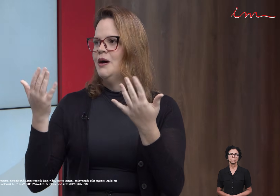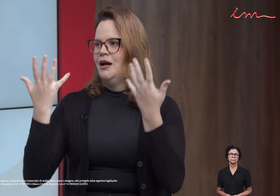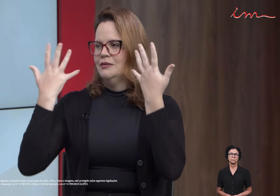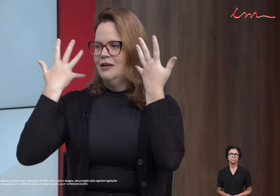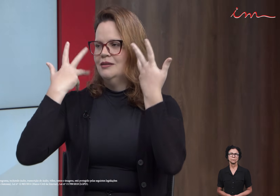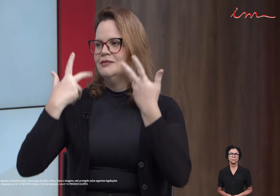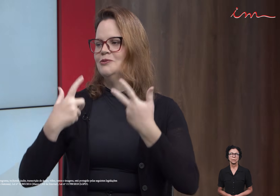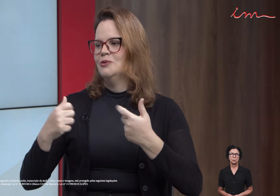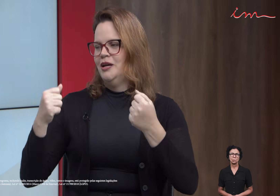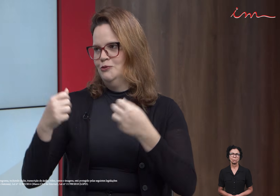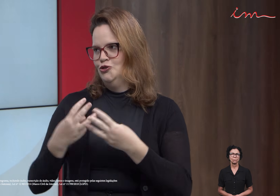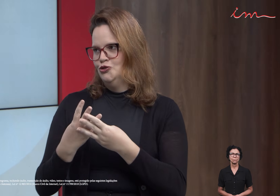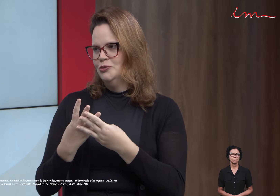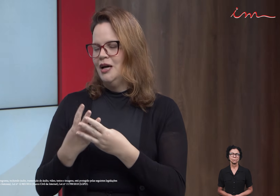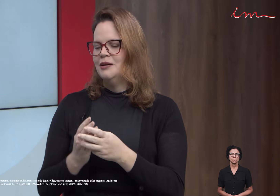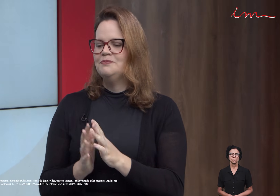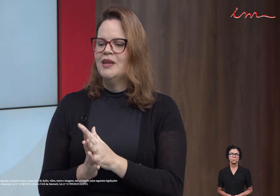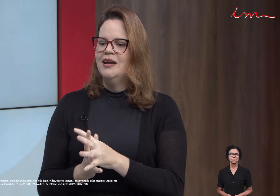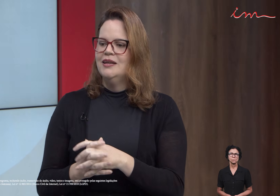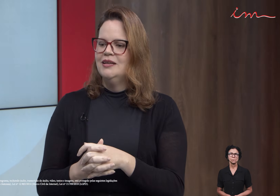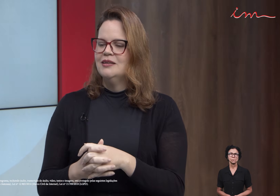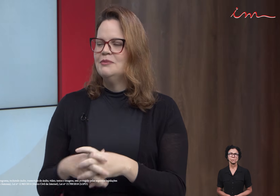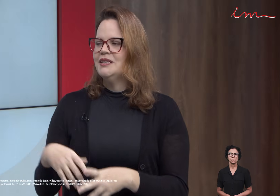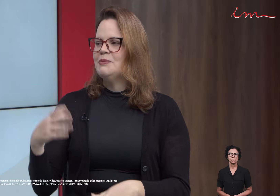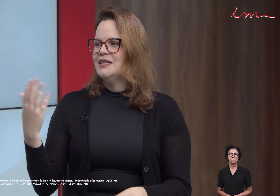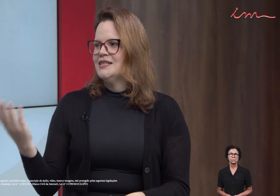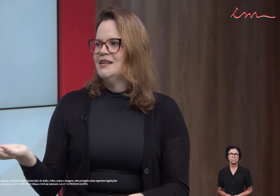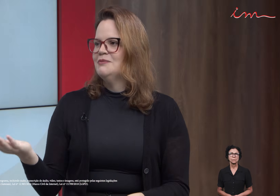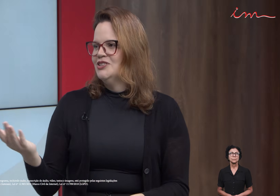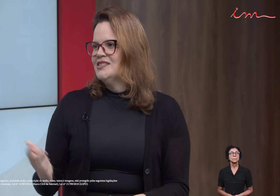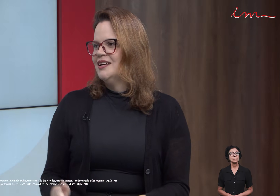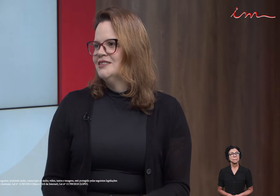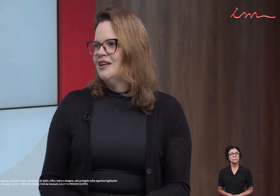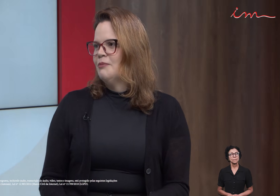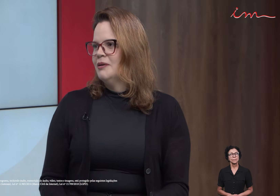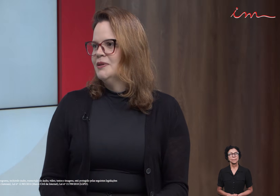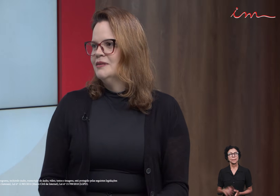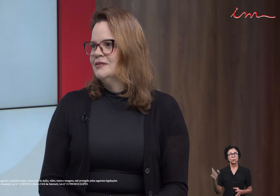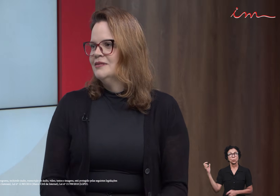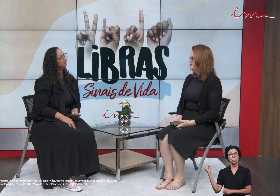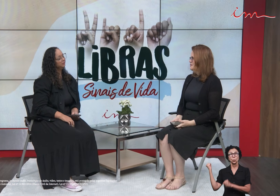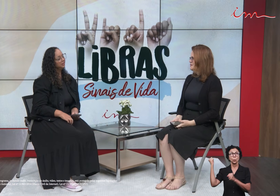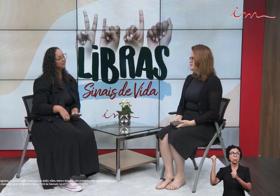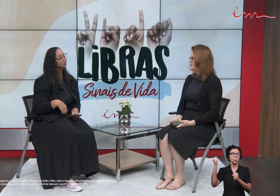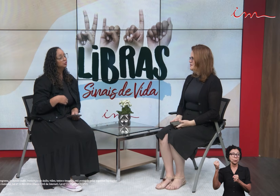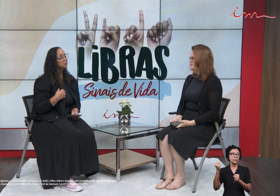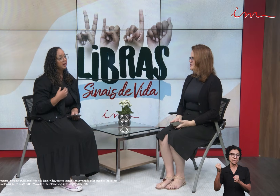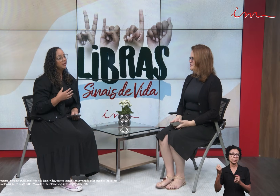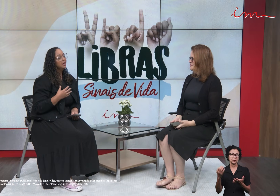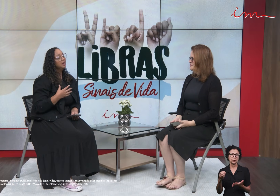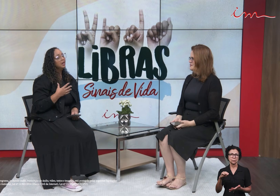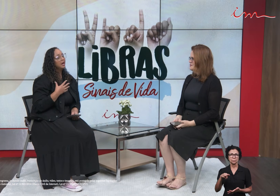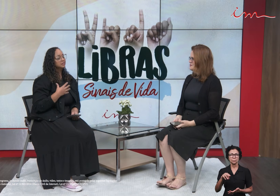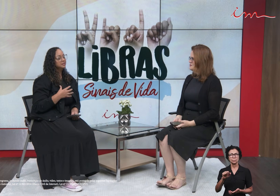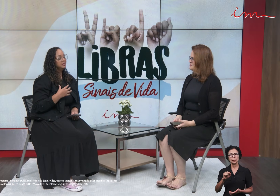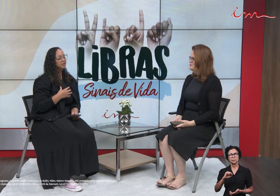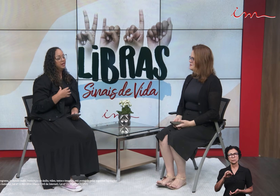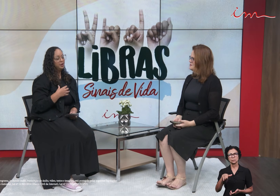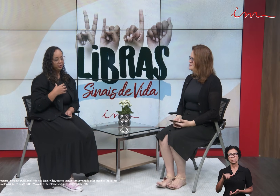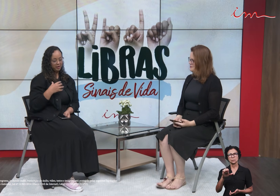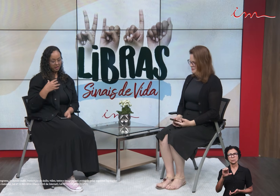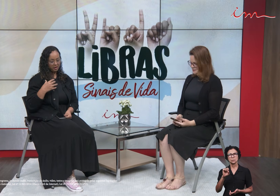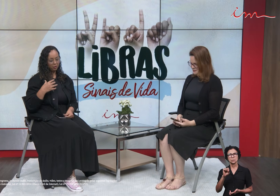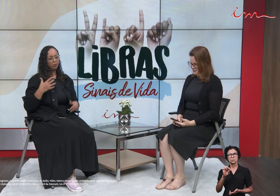que é comparado, né, o leão de Judá. E também dá para trazer a majestade, né, amado? e tá tudo bem.